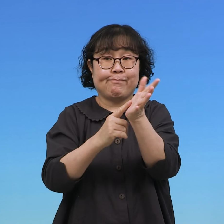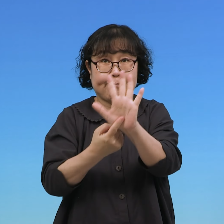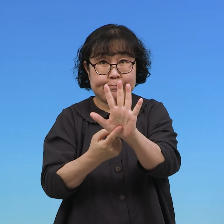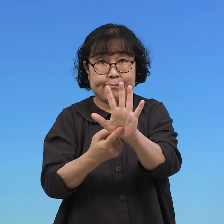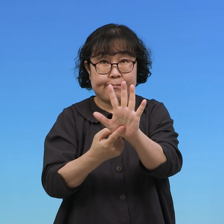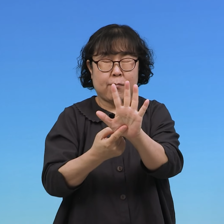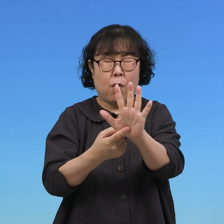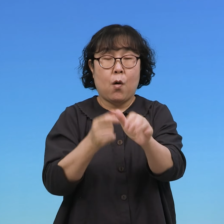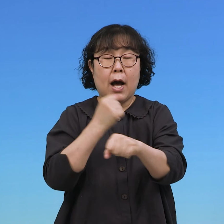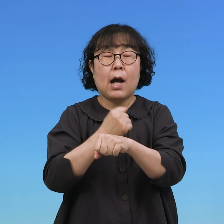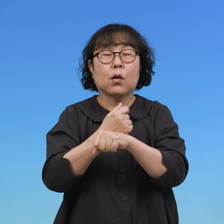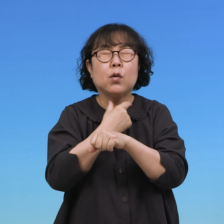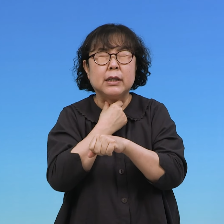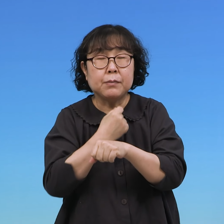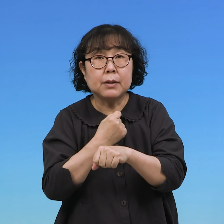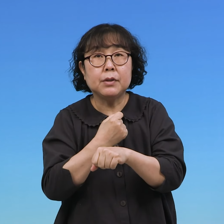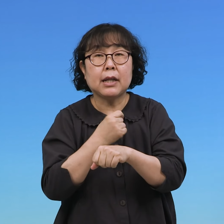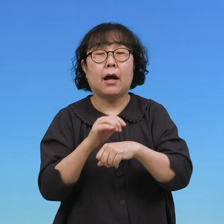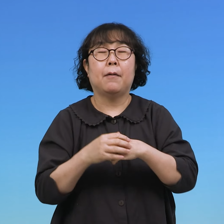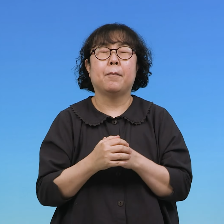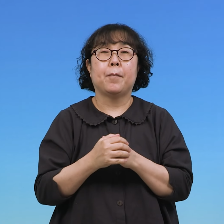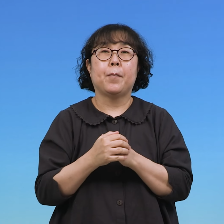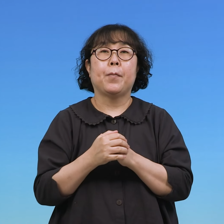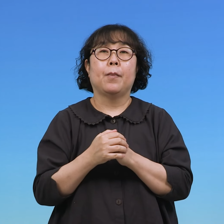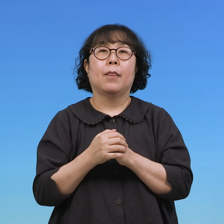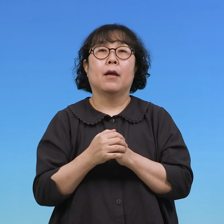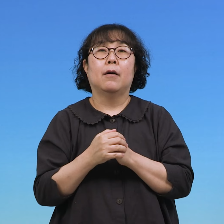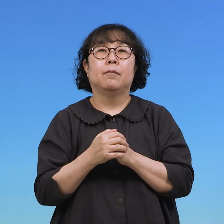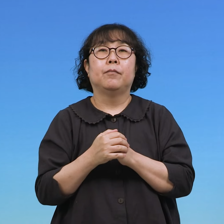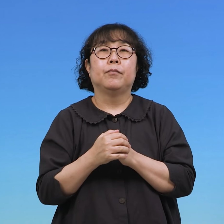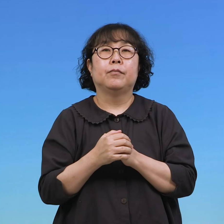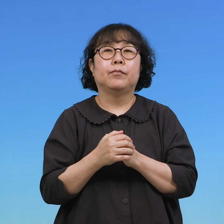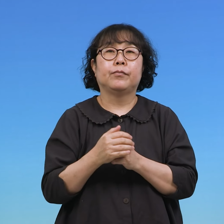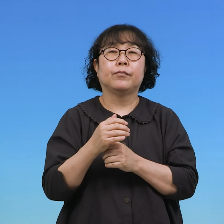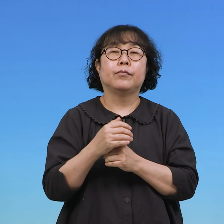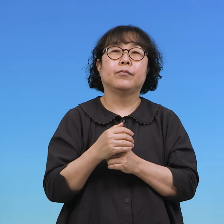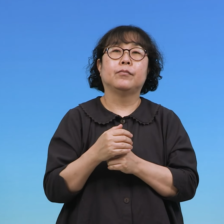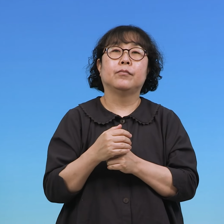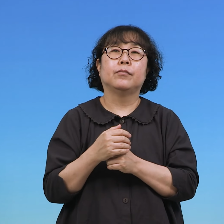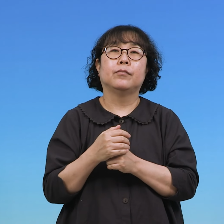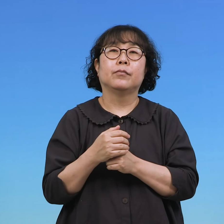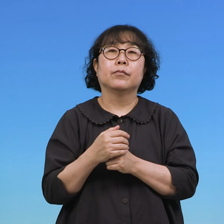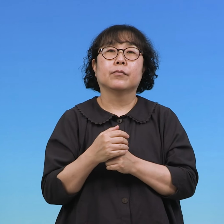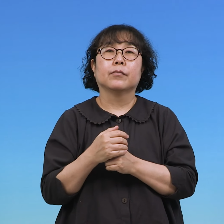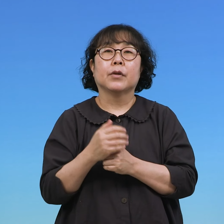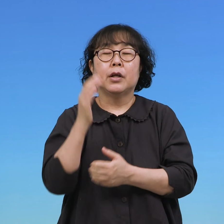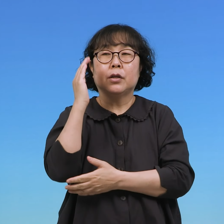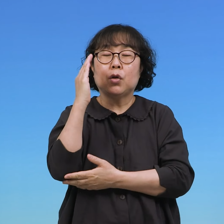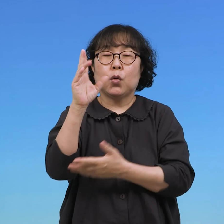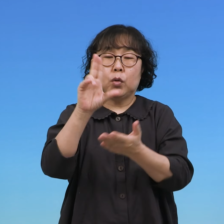왜? 말씀을 아까 어떻게 했습니까? 우리 그 설교 제목을 어디서 따왔다고